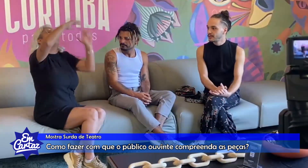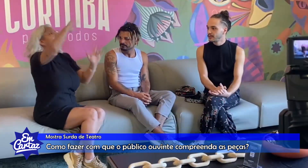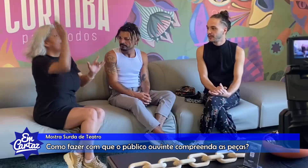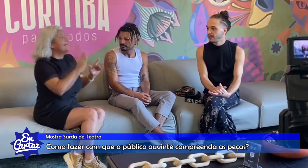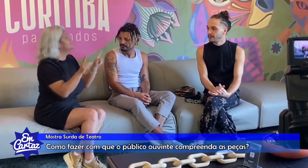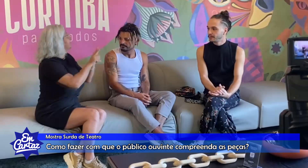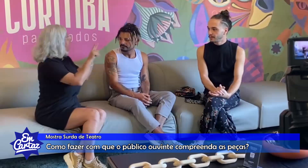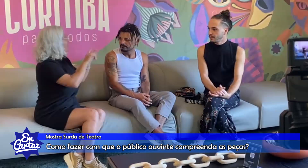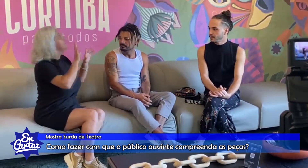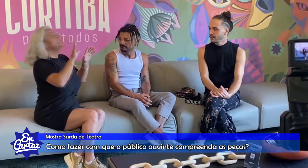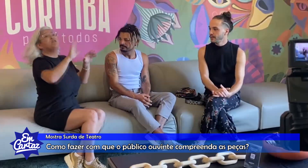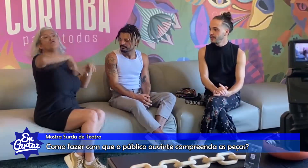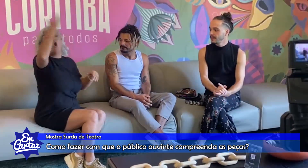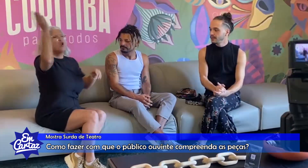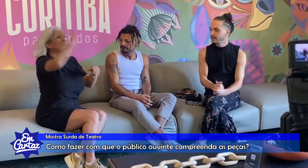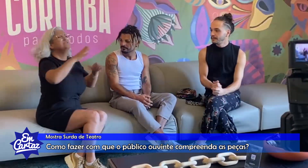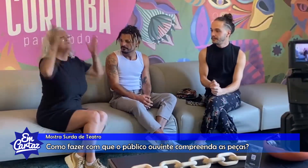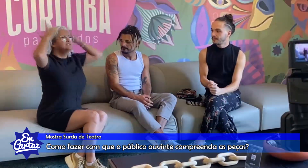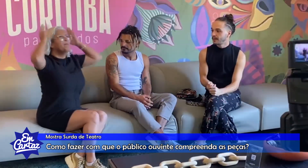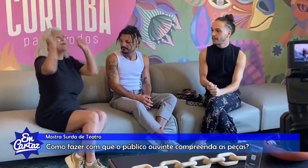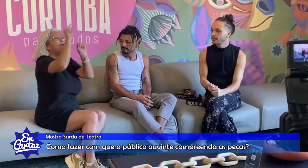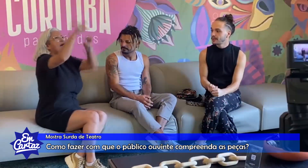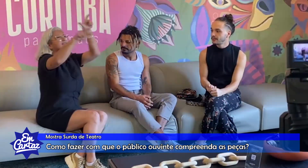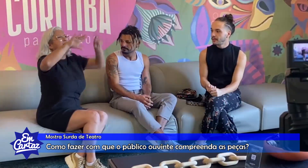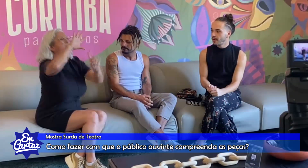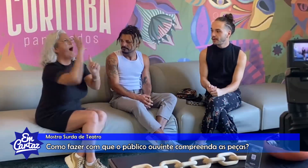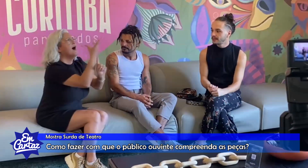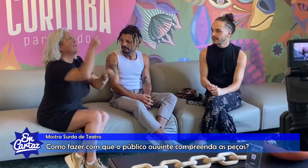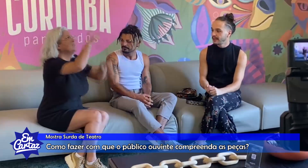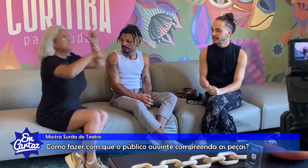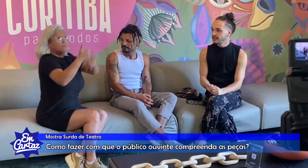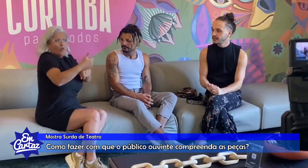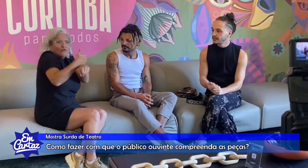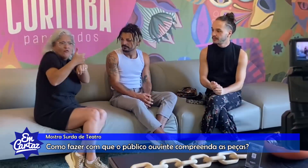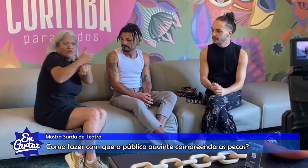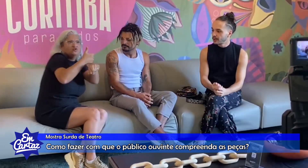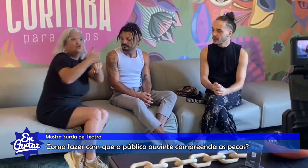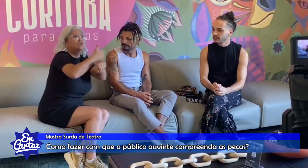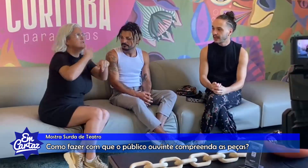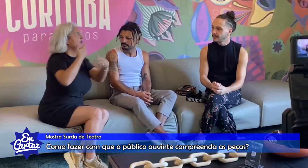surda. E na produção da mostra, né, a gente entrou em contato com